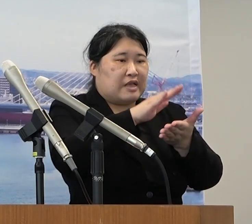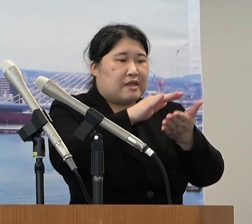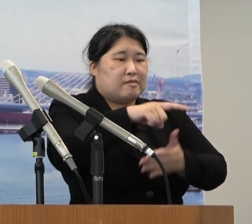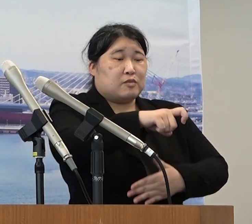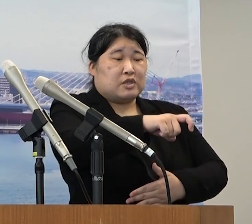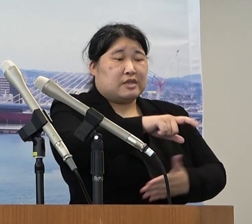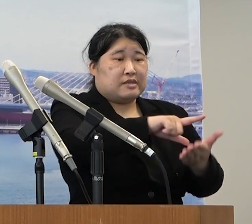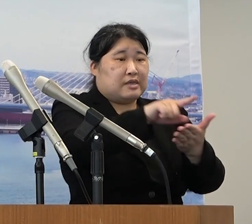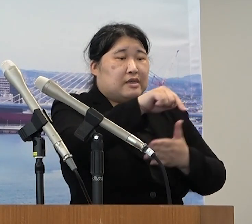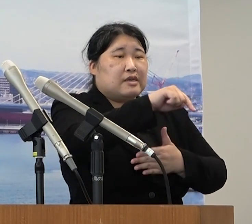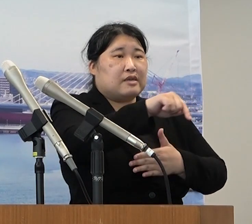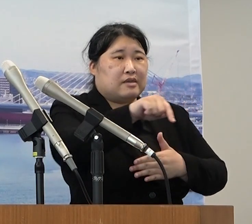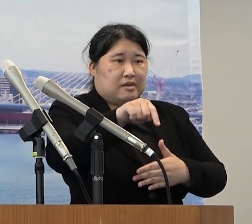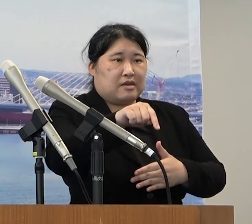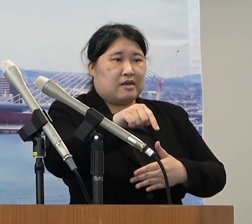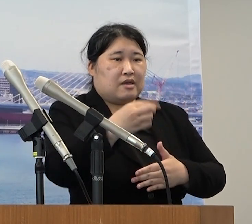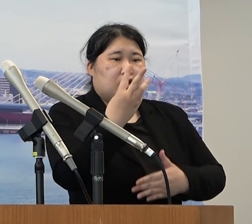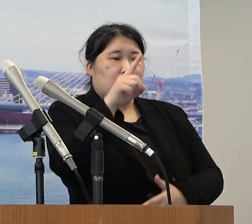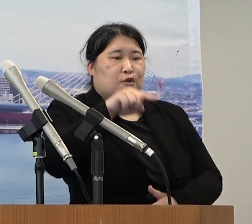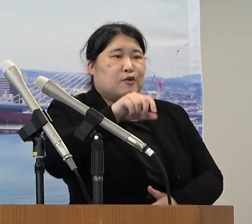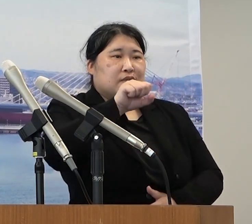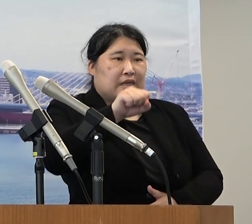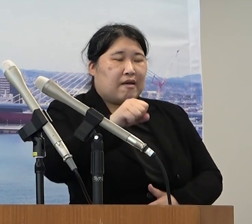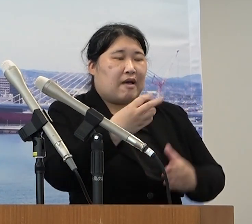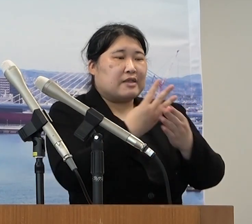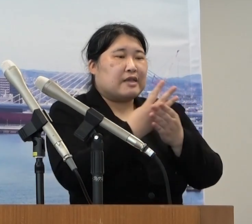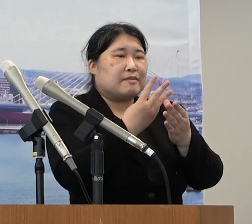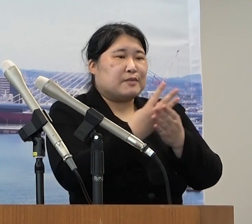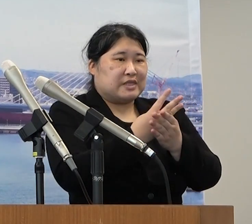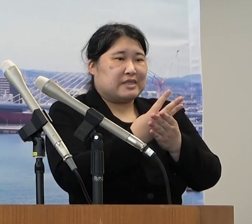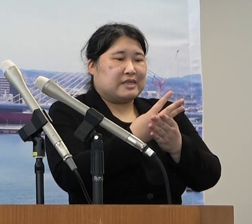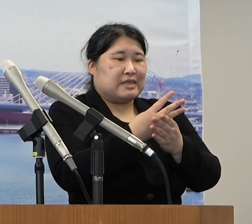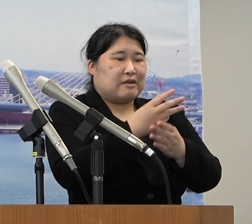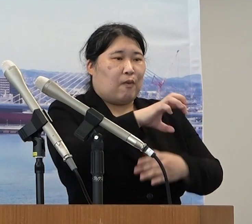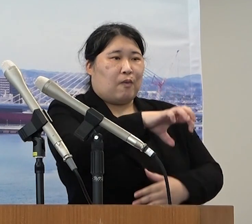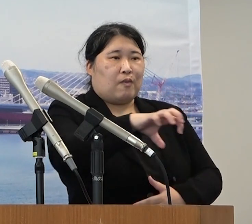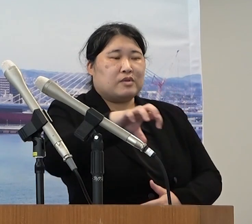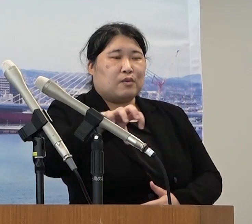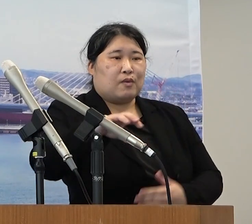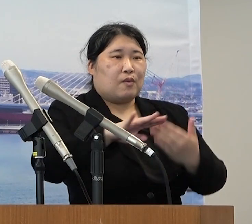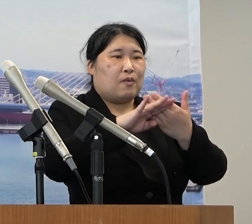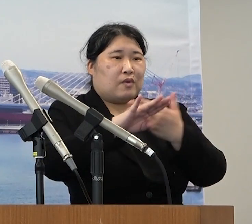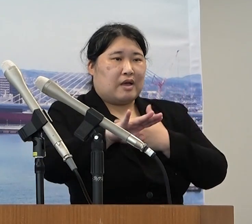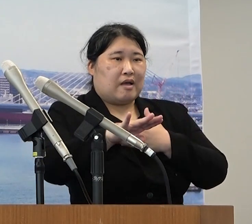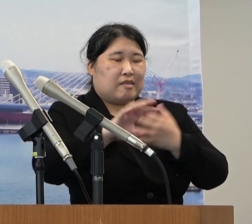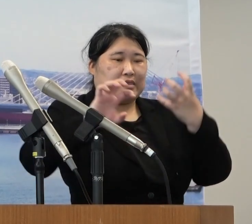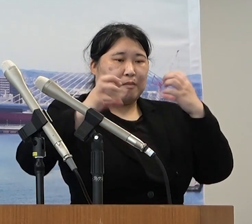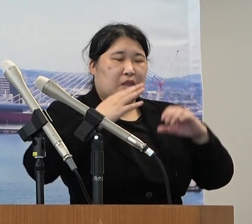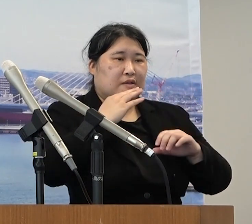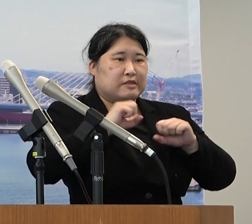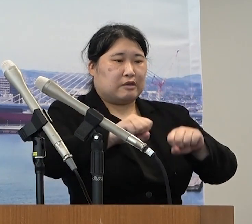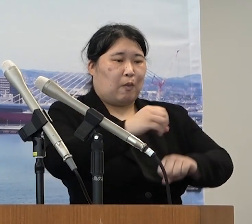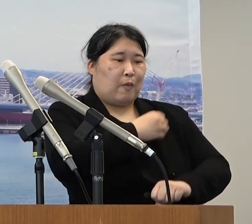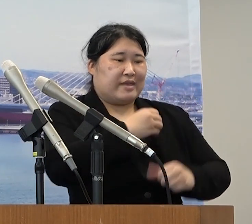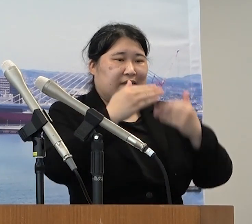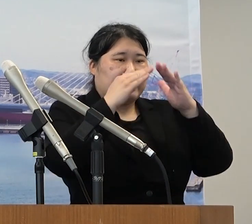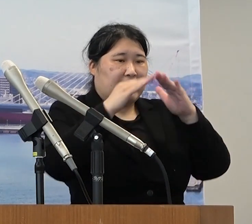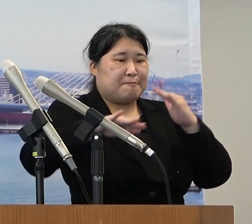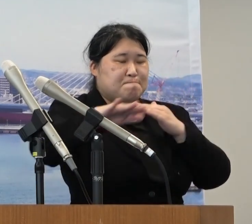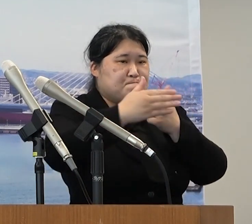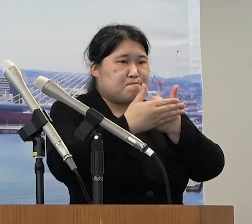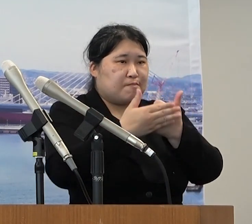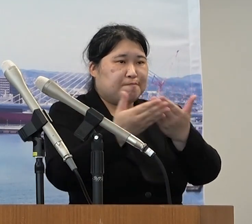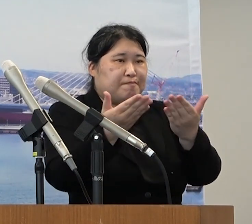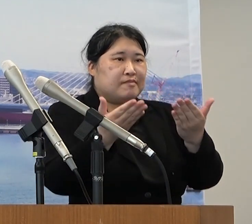ましてはユース浅虫駐車場を会場に、浅虫ねぶた祭り実行委員会の皆様にご協力をいただきなが